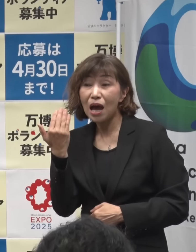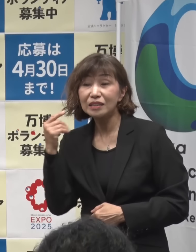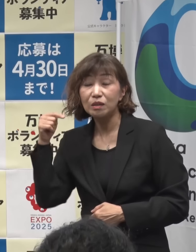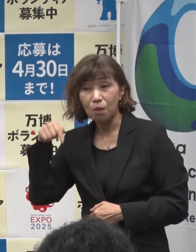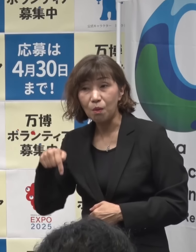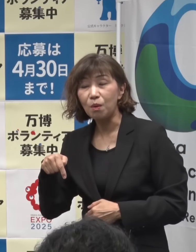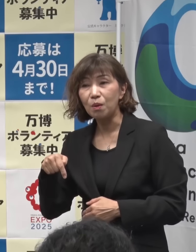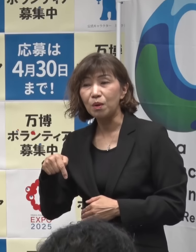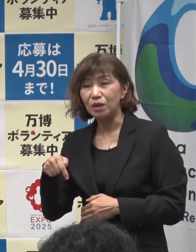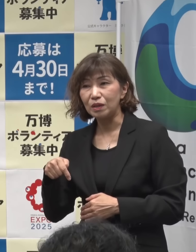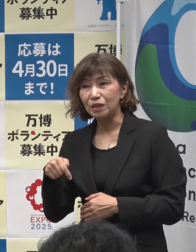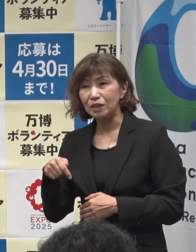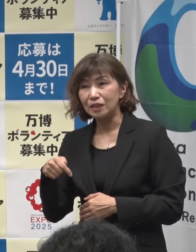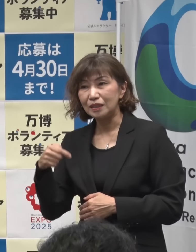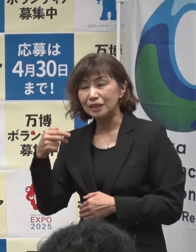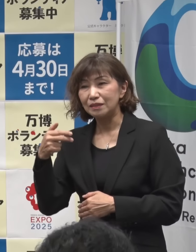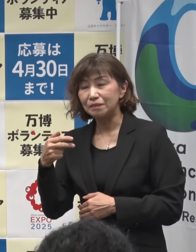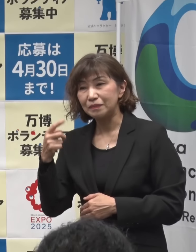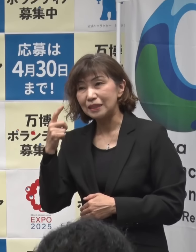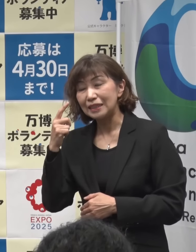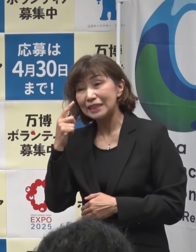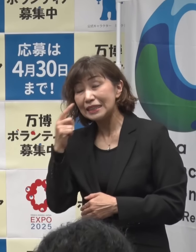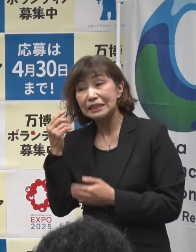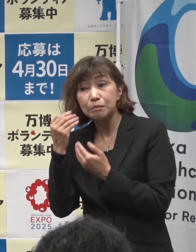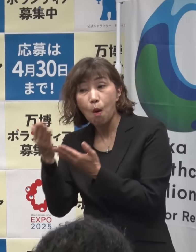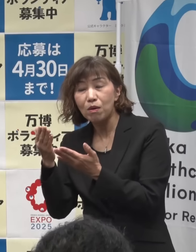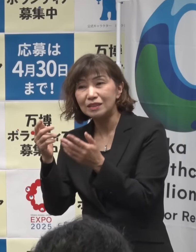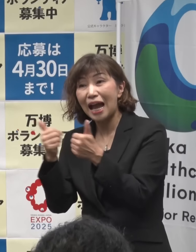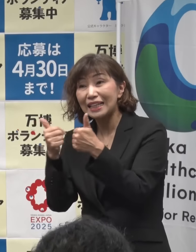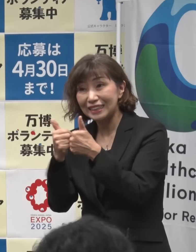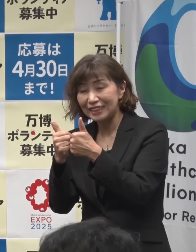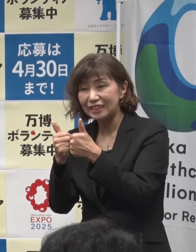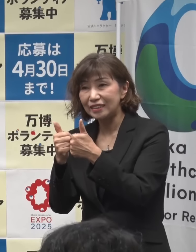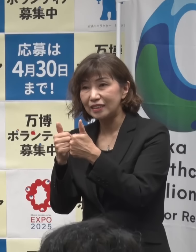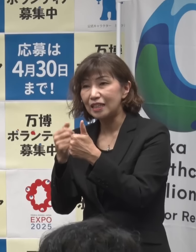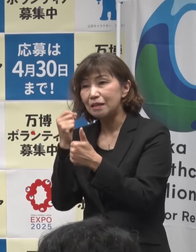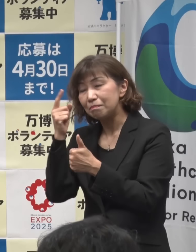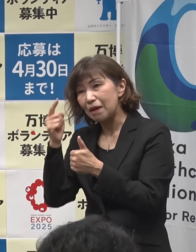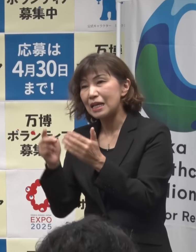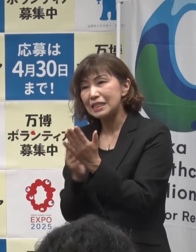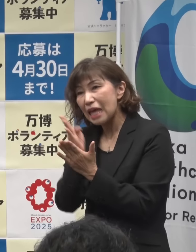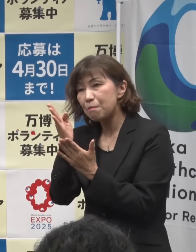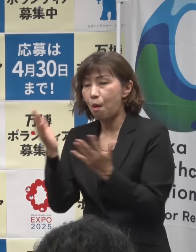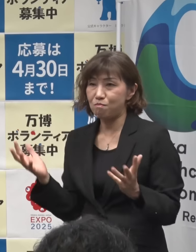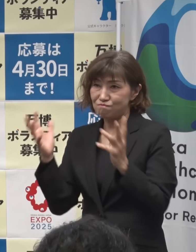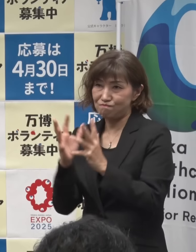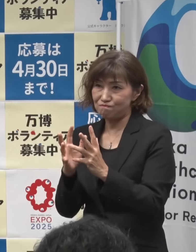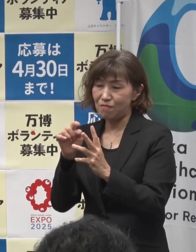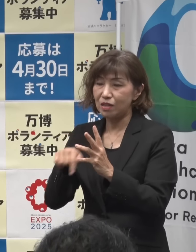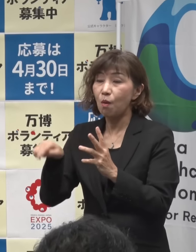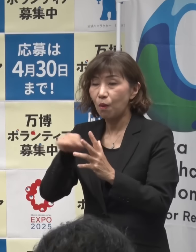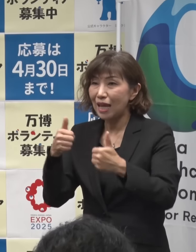において専門家の先生方にも入っていただいた会議を立ち上げました。これについ